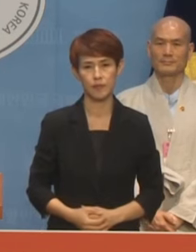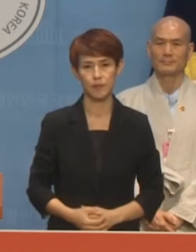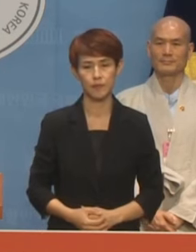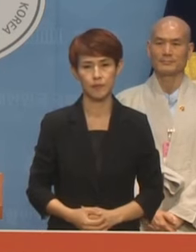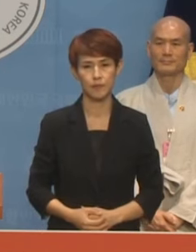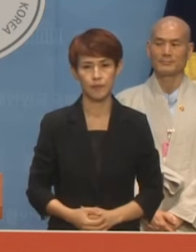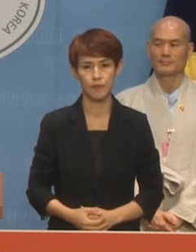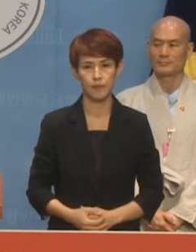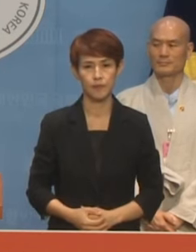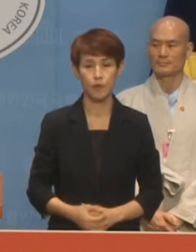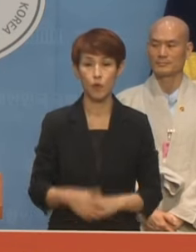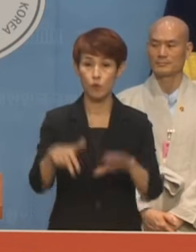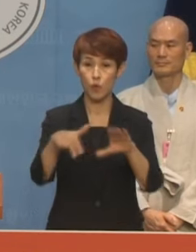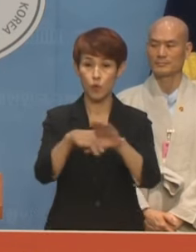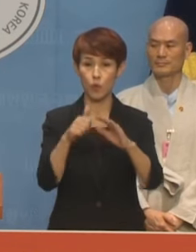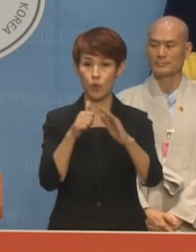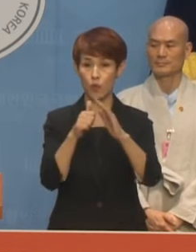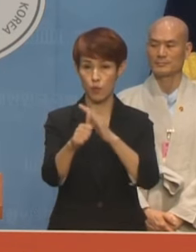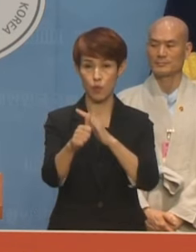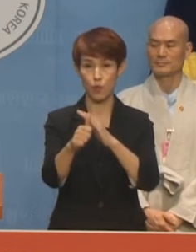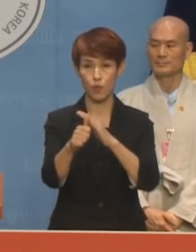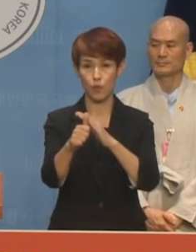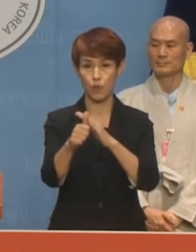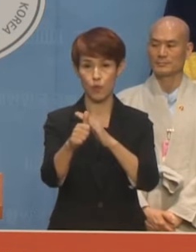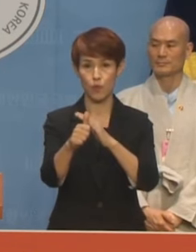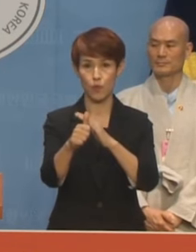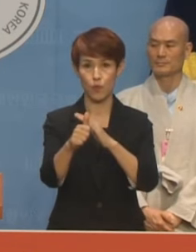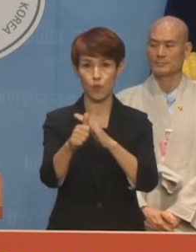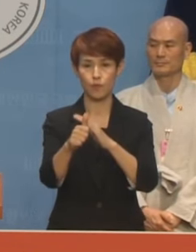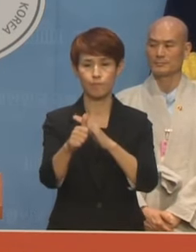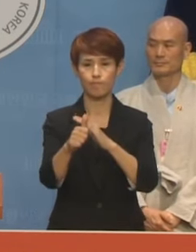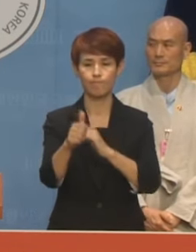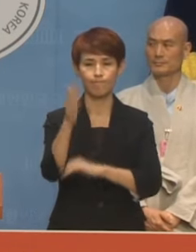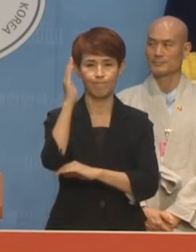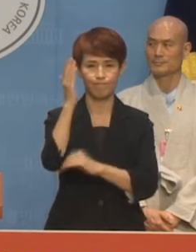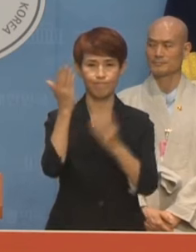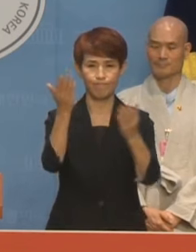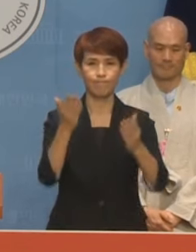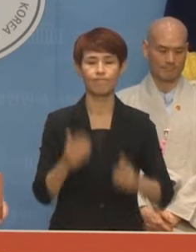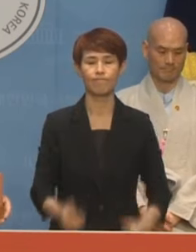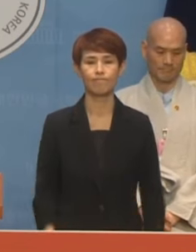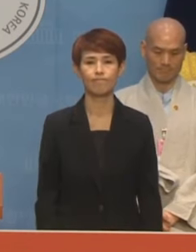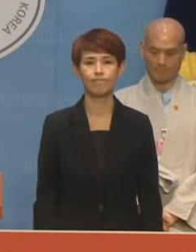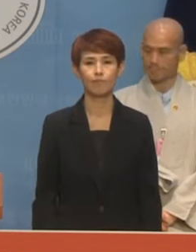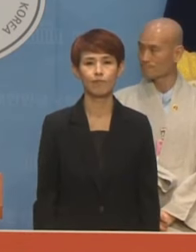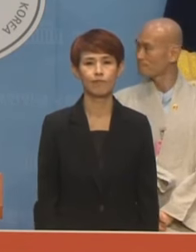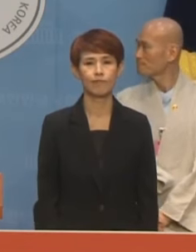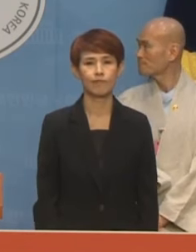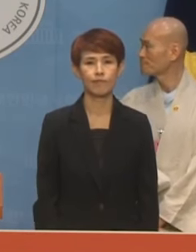먼저 종교계를 대표해서 성명서를 발표하시겠습니다.